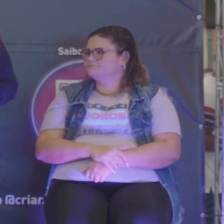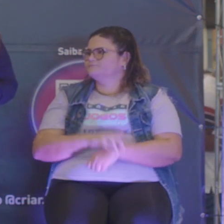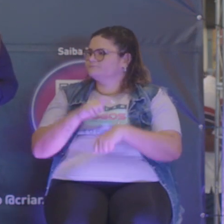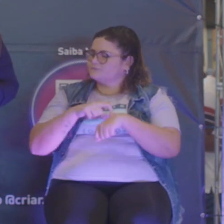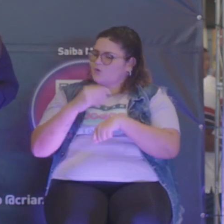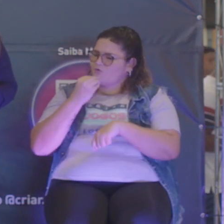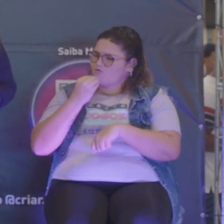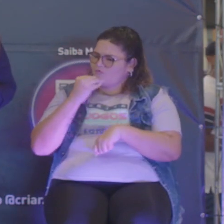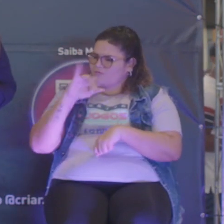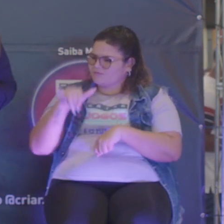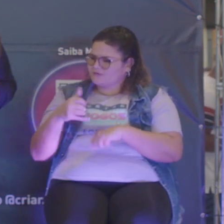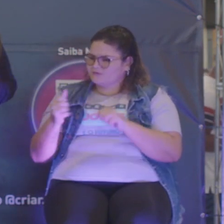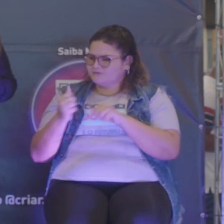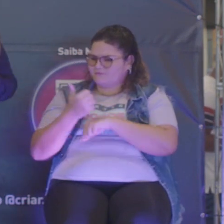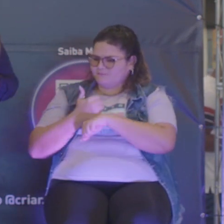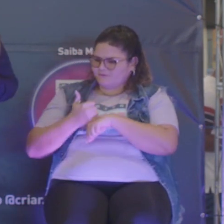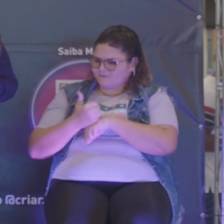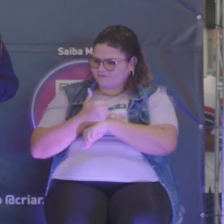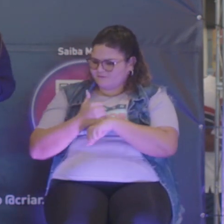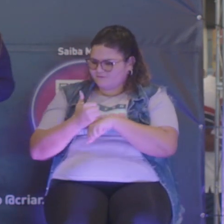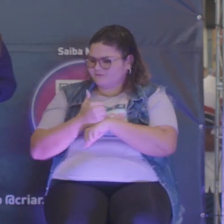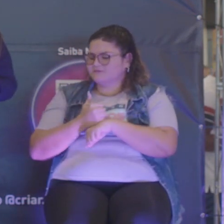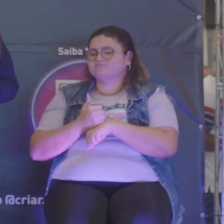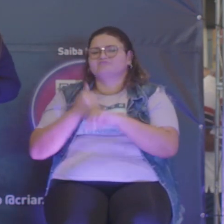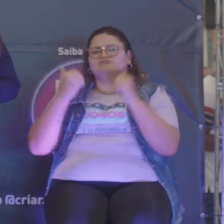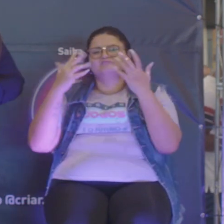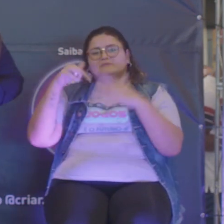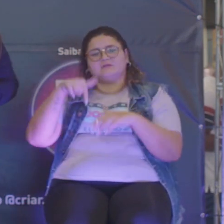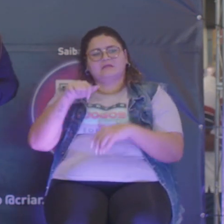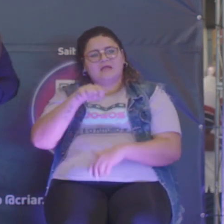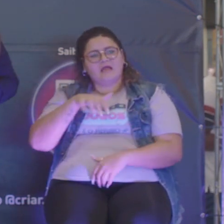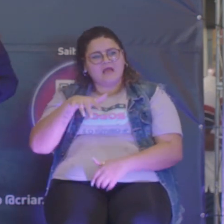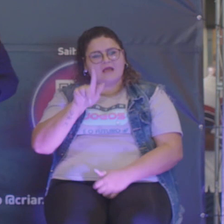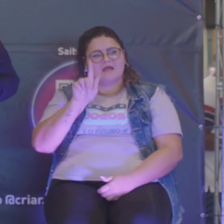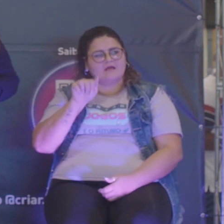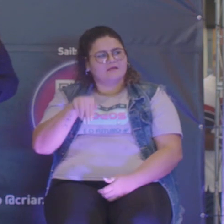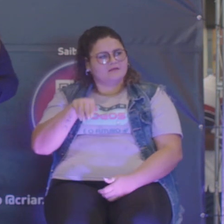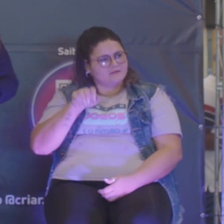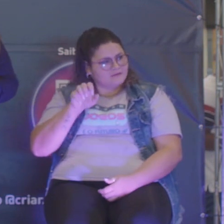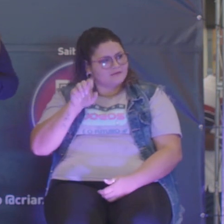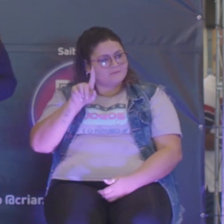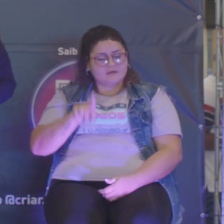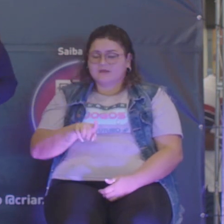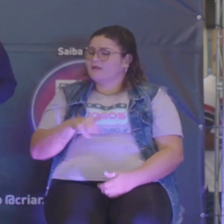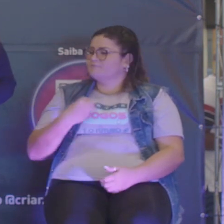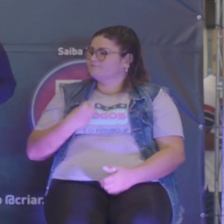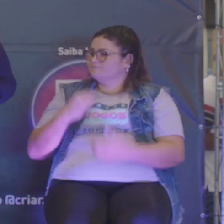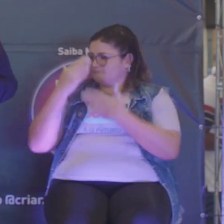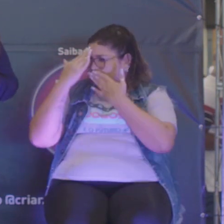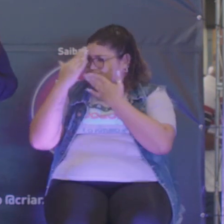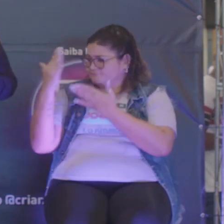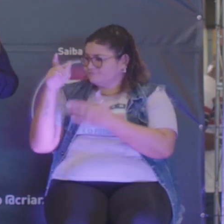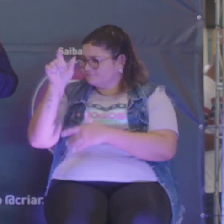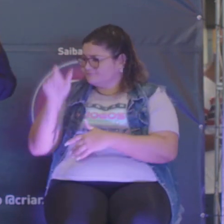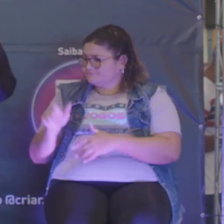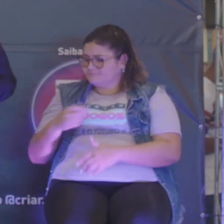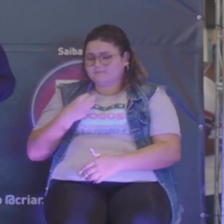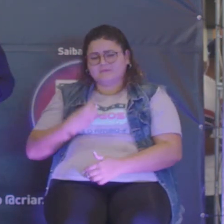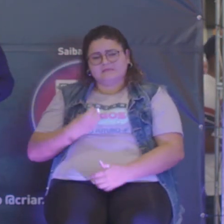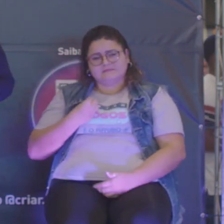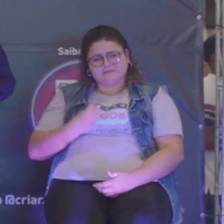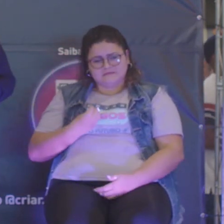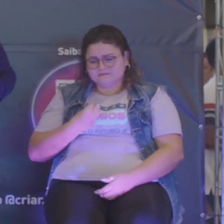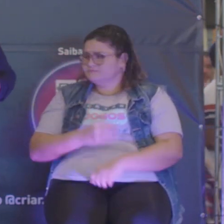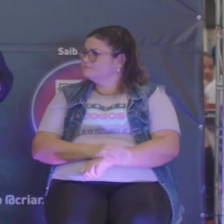de ter você aqui, uma profissional totalmente renomeada nessa parte gamer. Né? Então, agradecer a tua presença aqui, agradecer por essa fala que